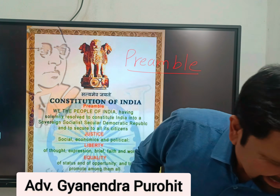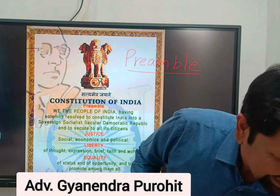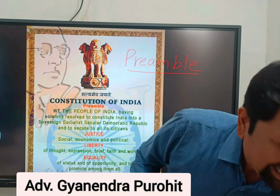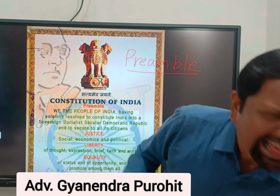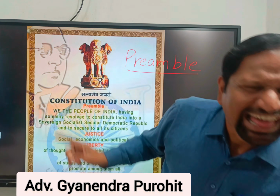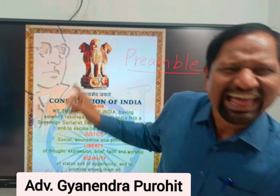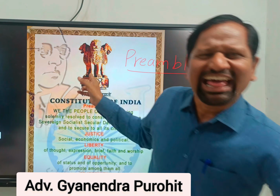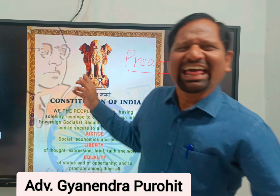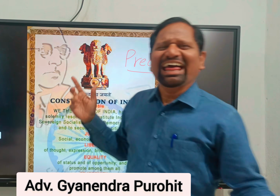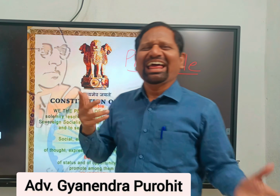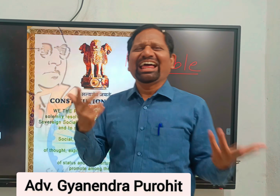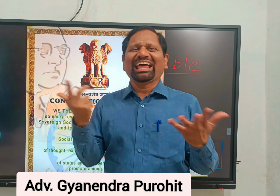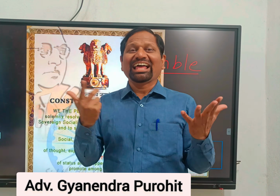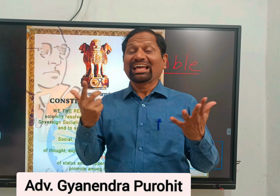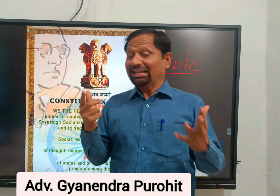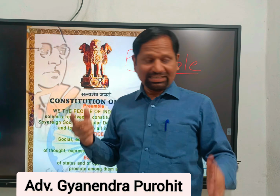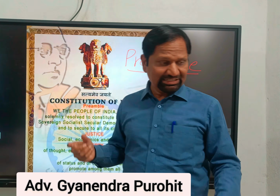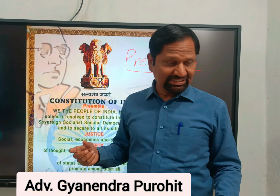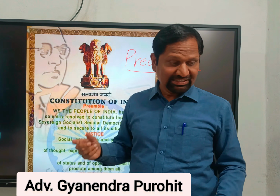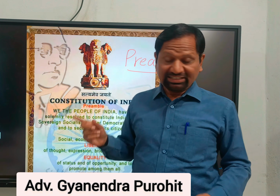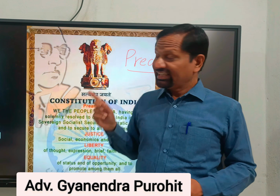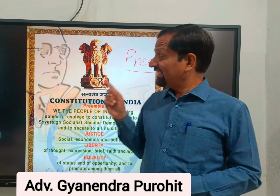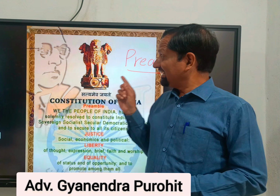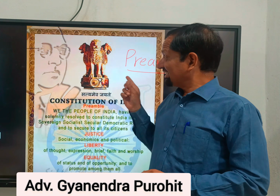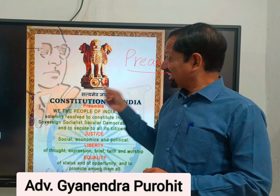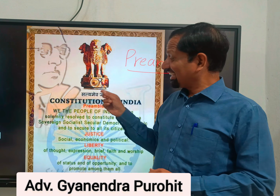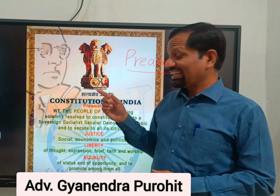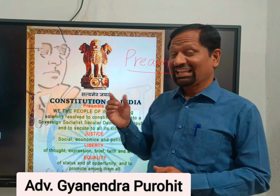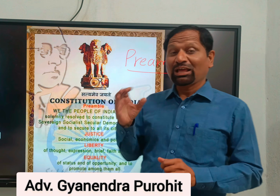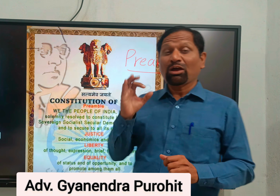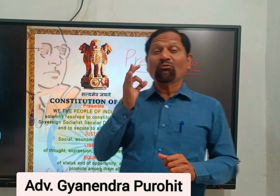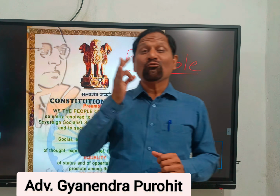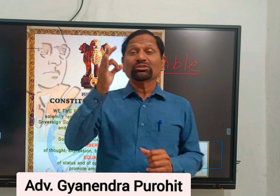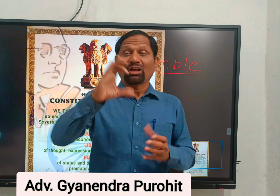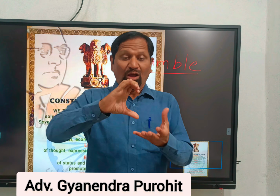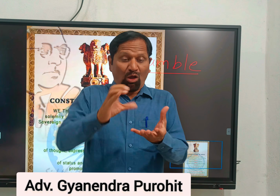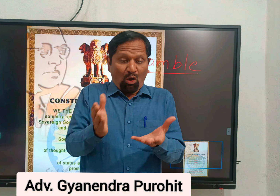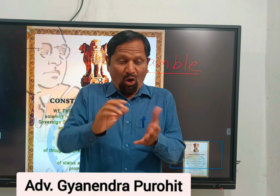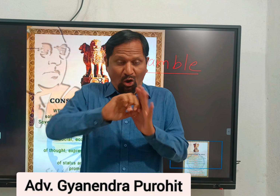यह प्रियम्बल हम सभी 130 करोड़ भारतवासियों के लिए महत्वपूर्ण है।